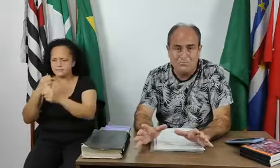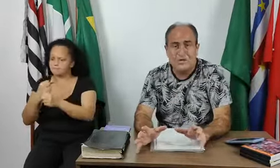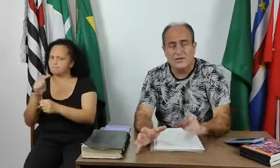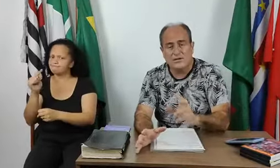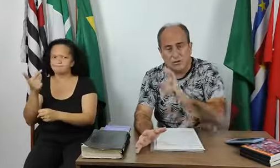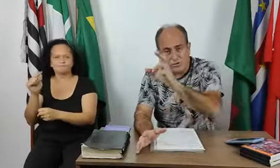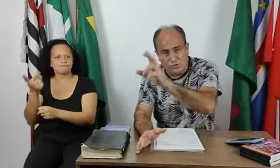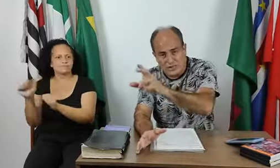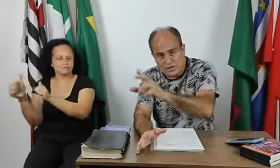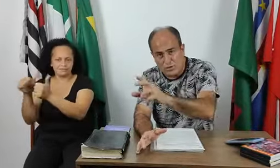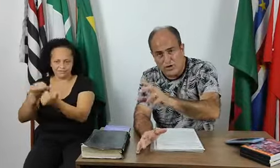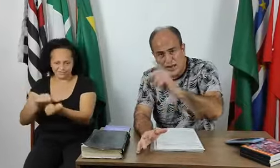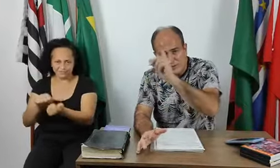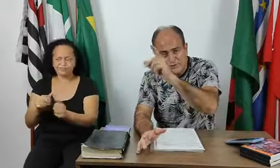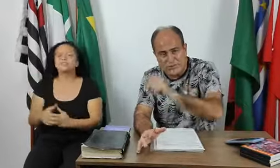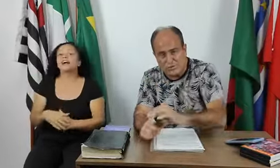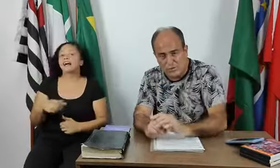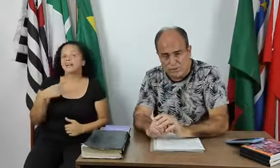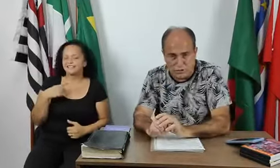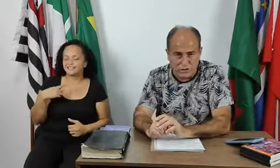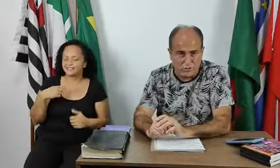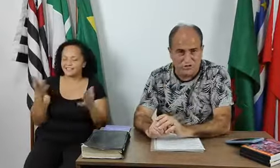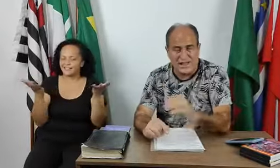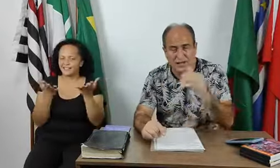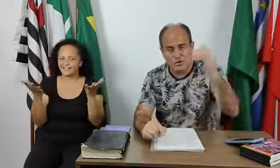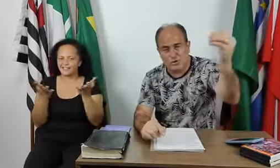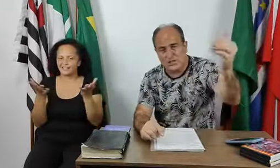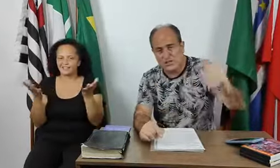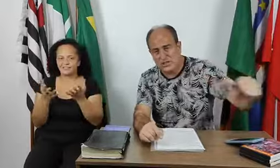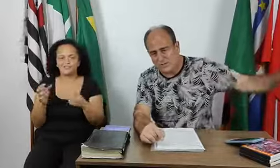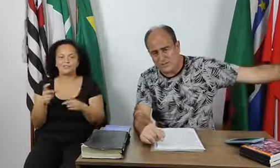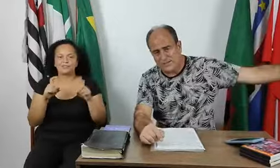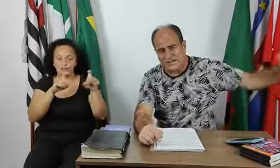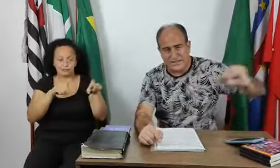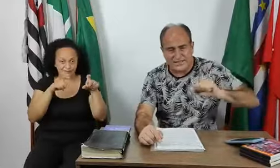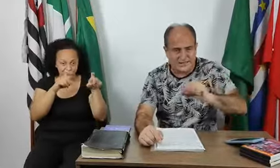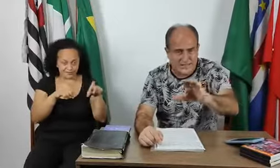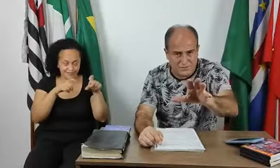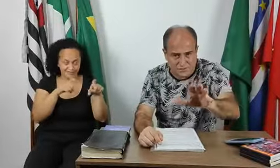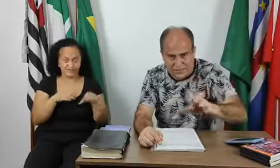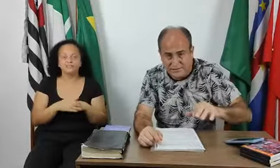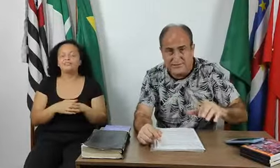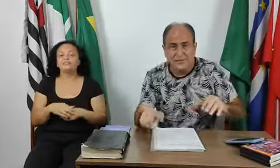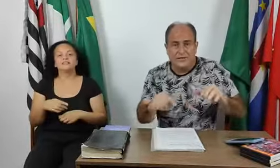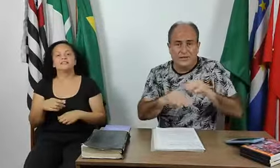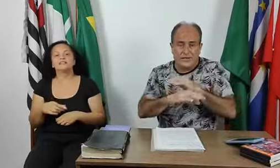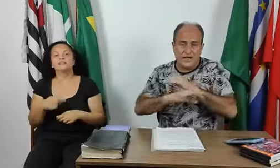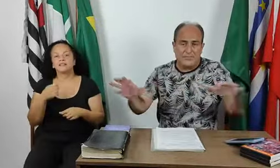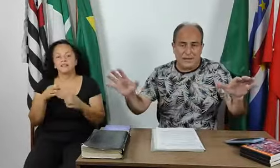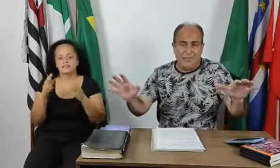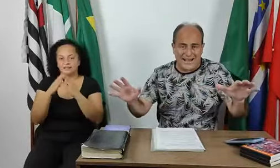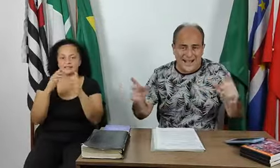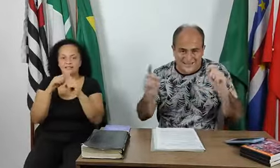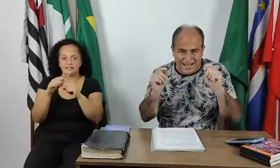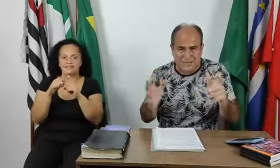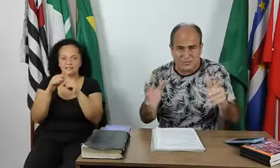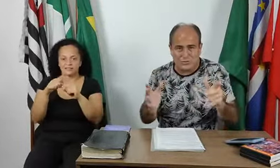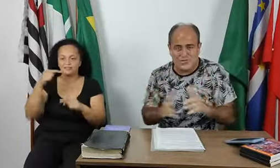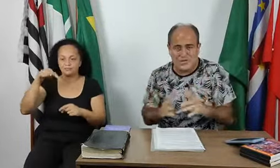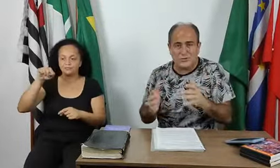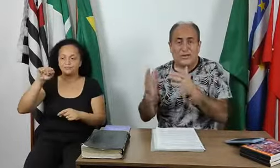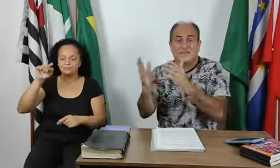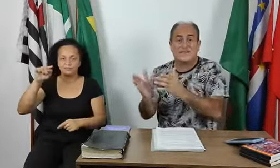né? Então nós vamos ter agora lá no sítio da Mônica e do Eustáquio, em Juquitiba. Vamos sair daqui 7h30. Ninguém precisa pagar a